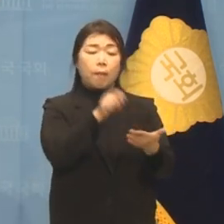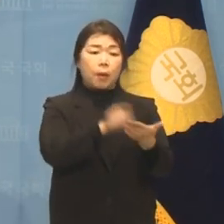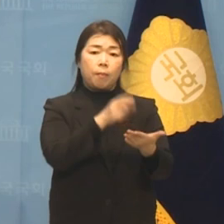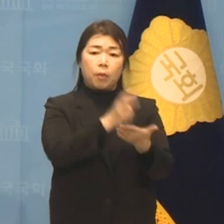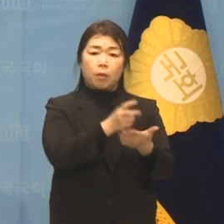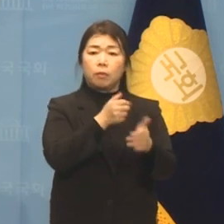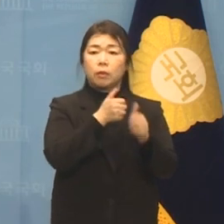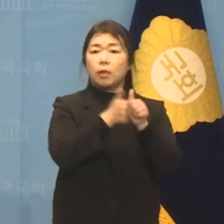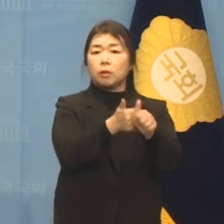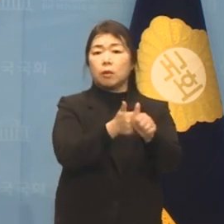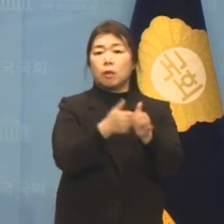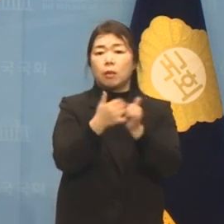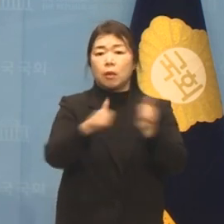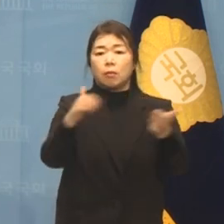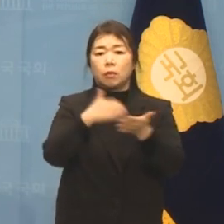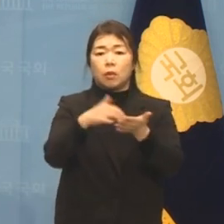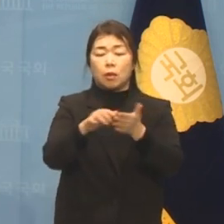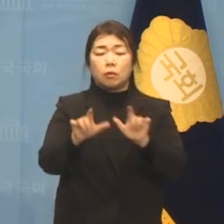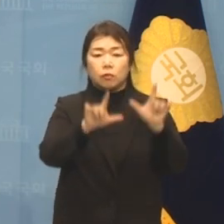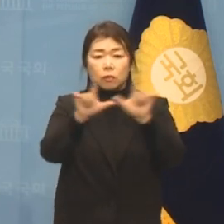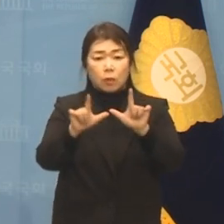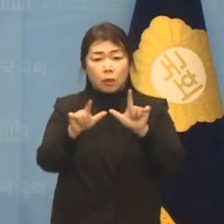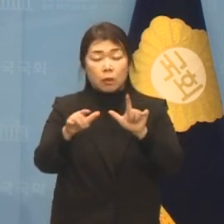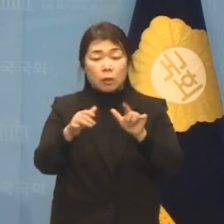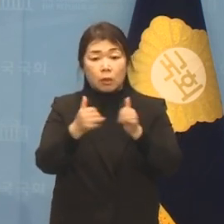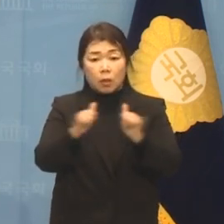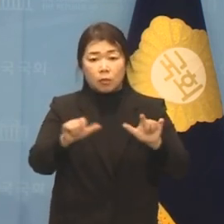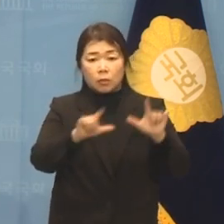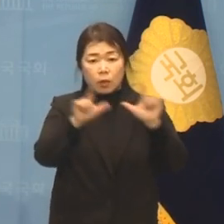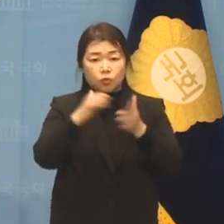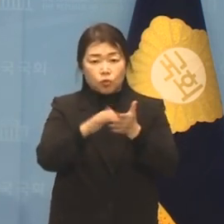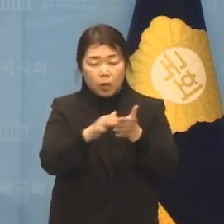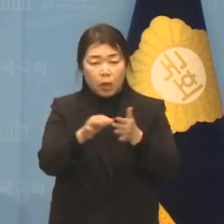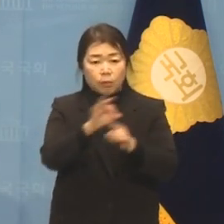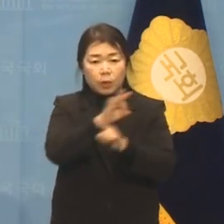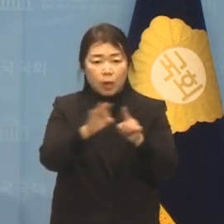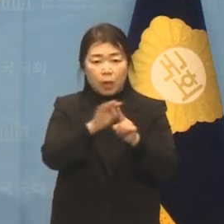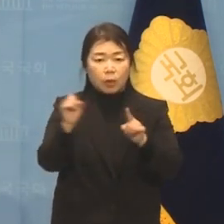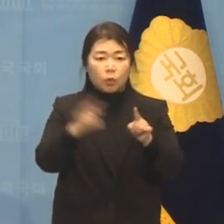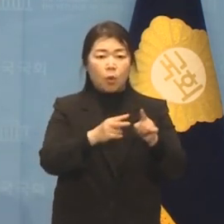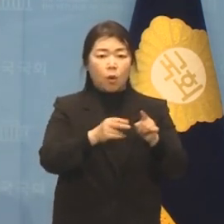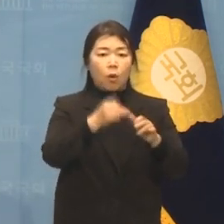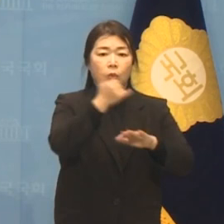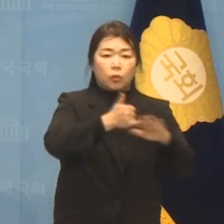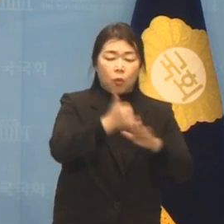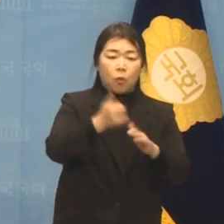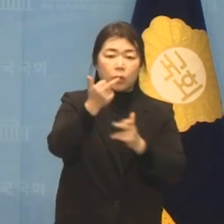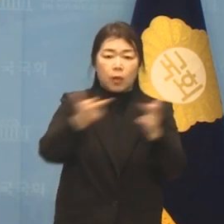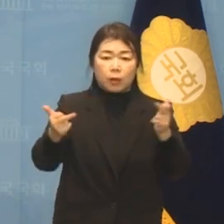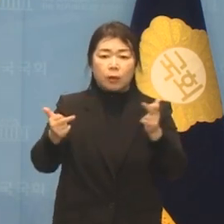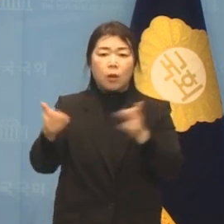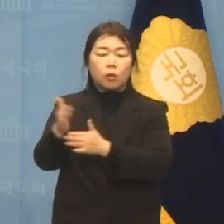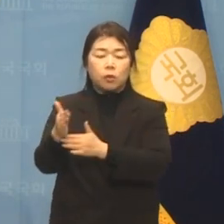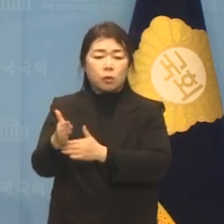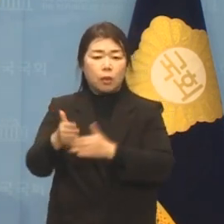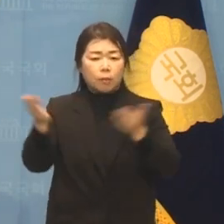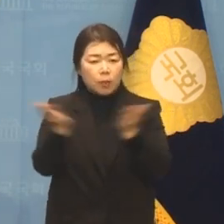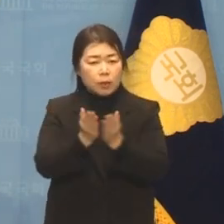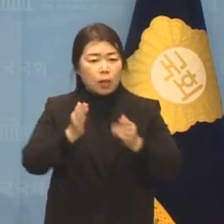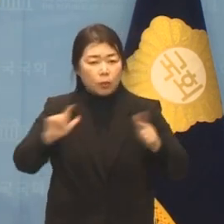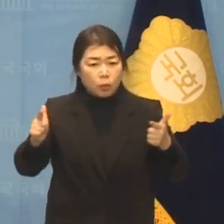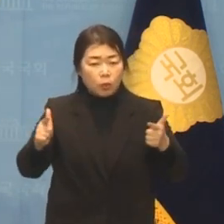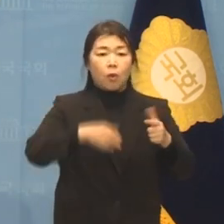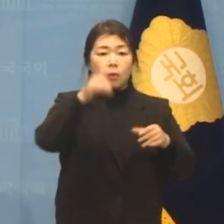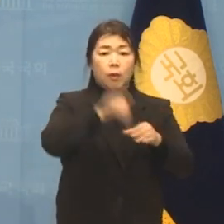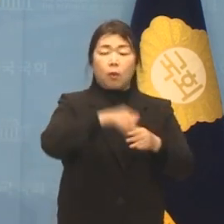있는 인구비례 그리고 농산어촌 지역 대표성에 부합하지 않을 뿐만 아니라 선거제